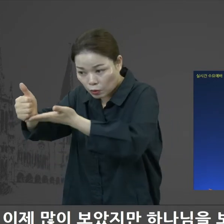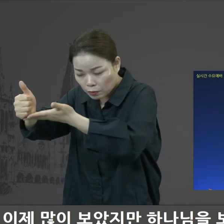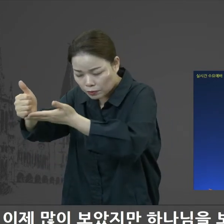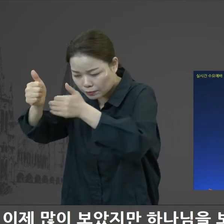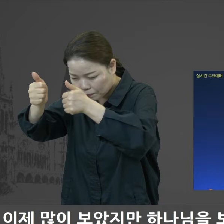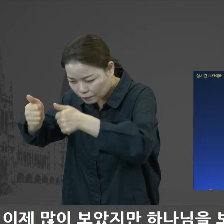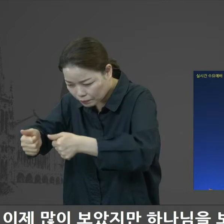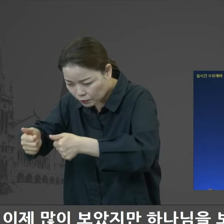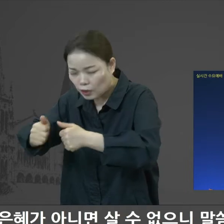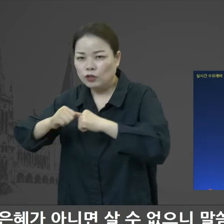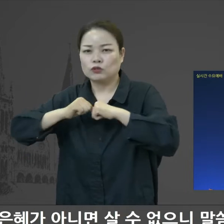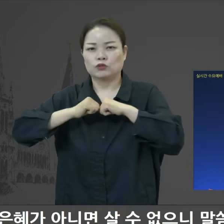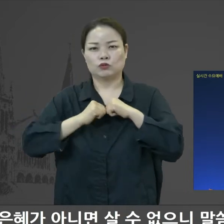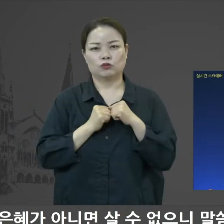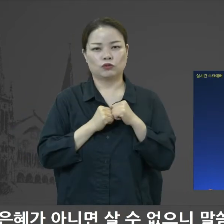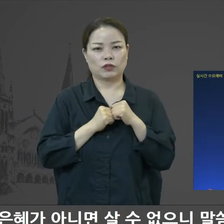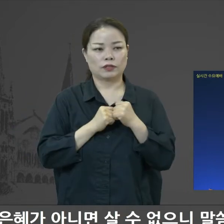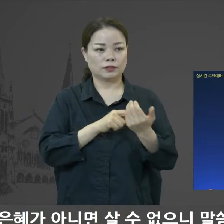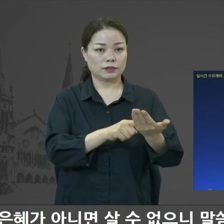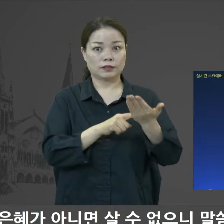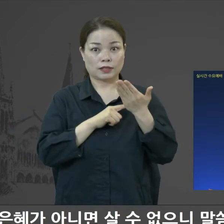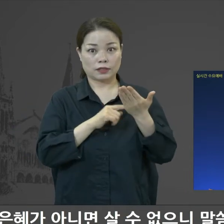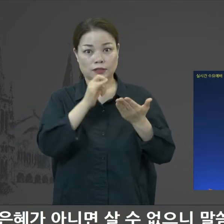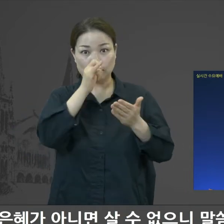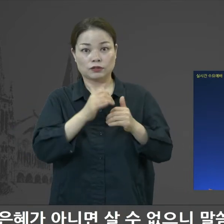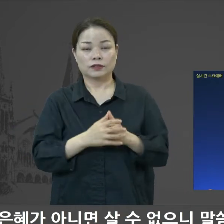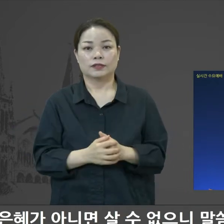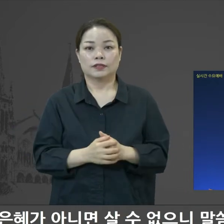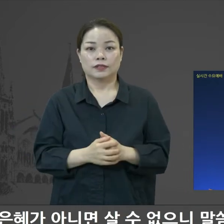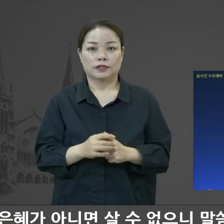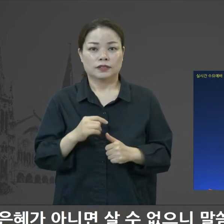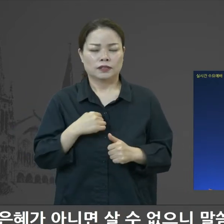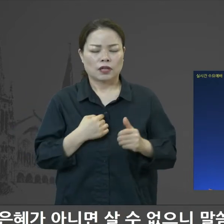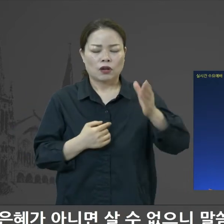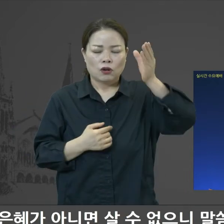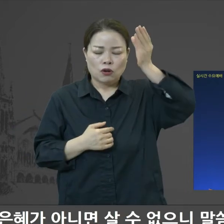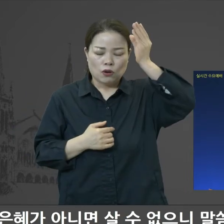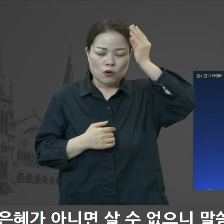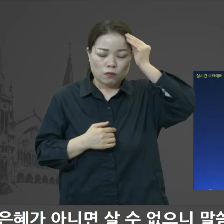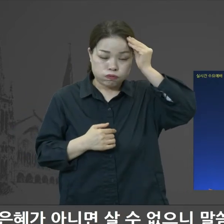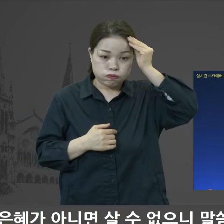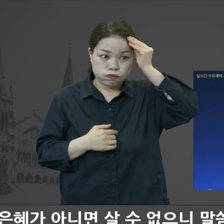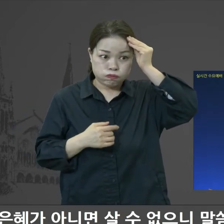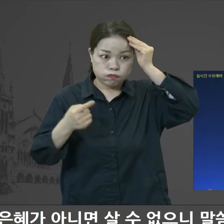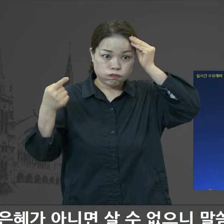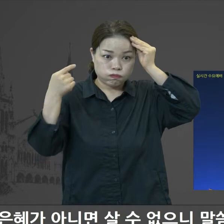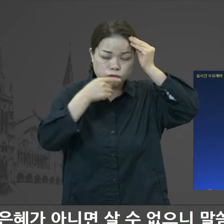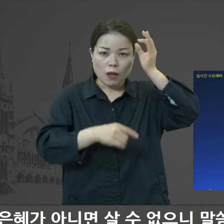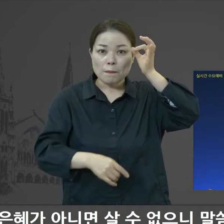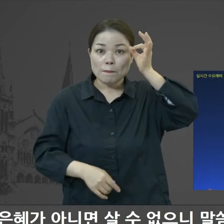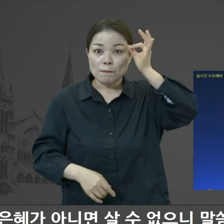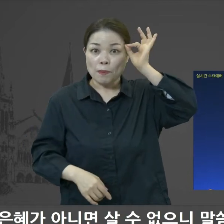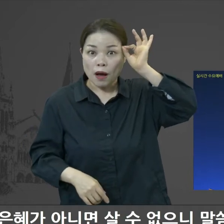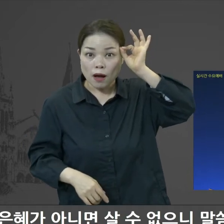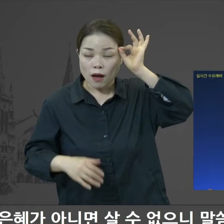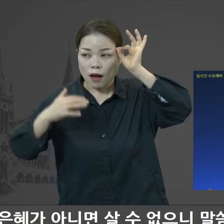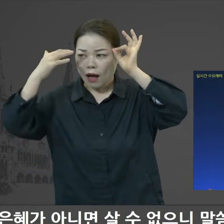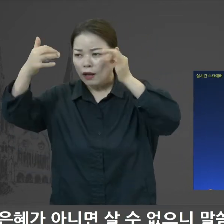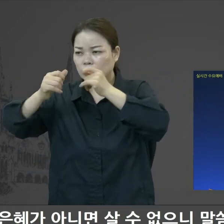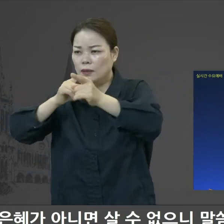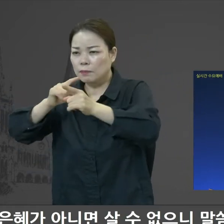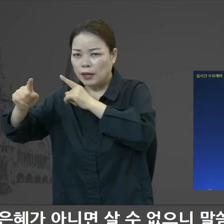순종하겠다는 자세가 나타납니다. 자기의 무능함과 무익함을 철저히 깨달으면 하나님